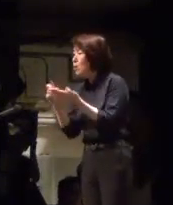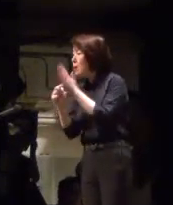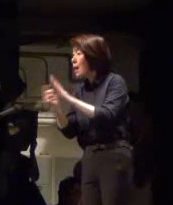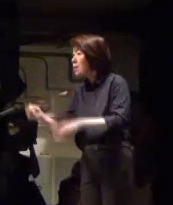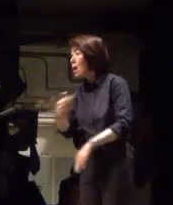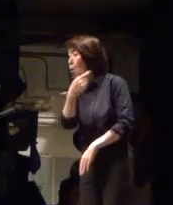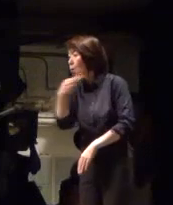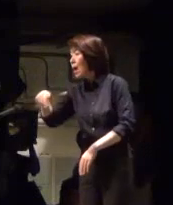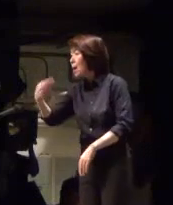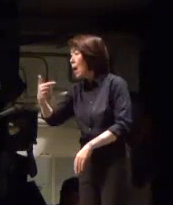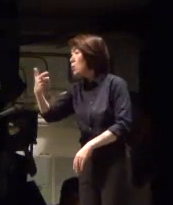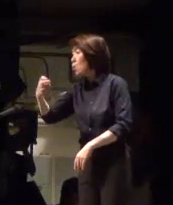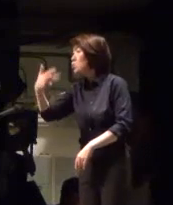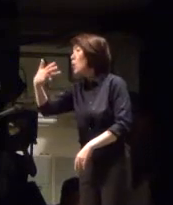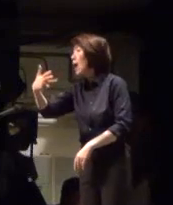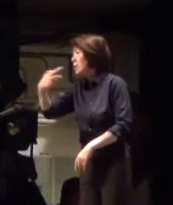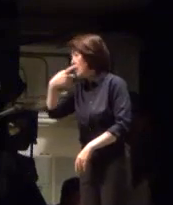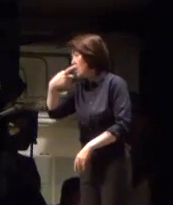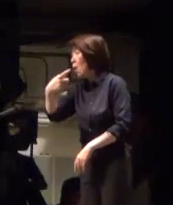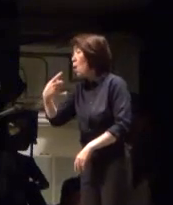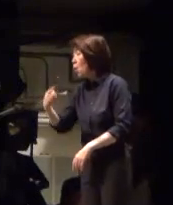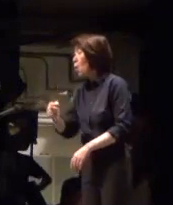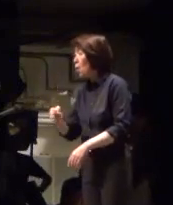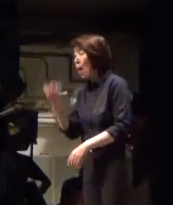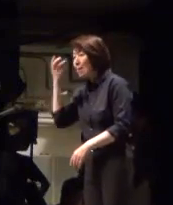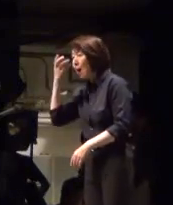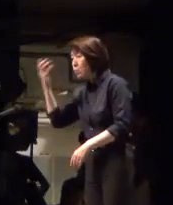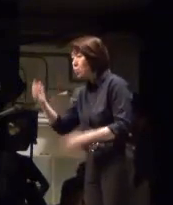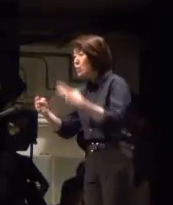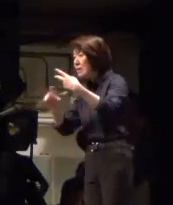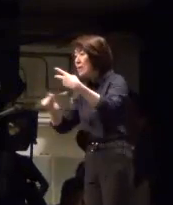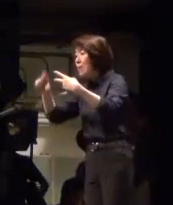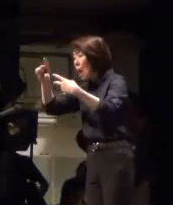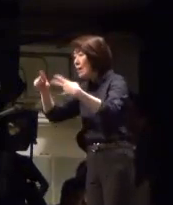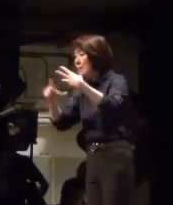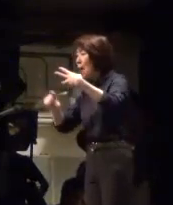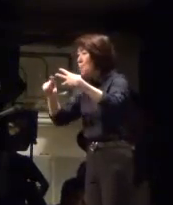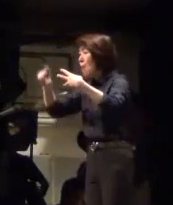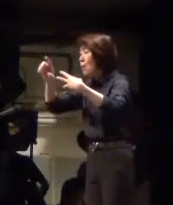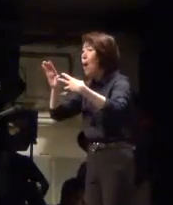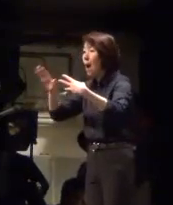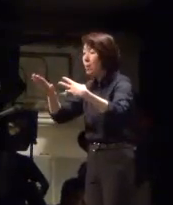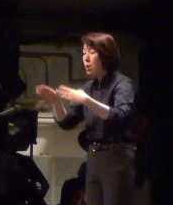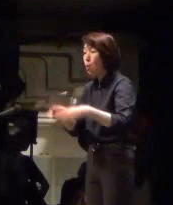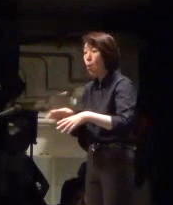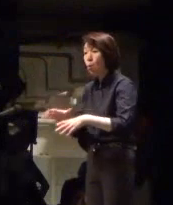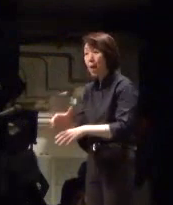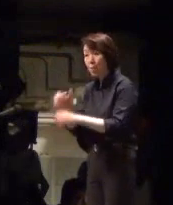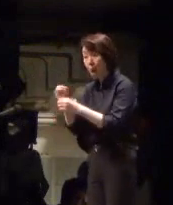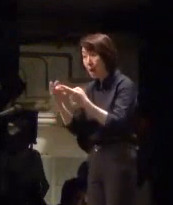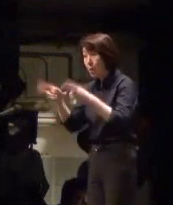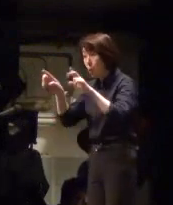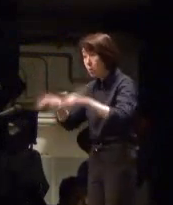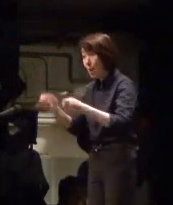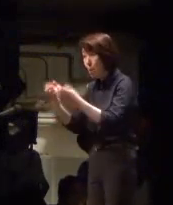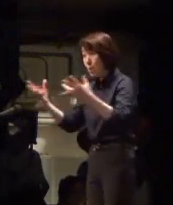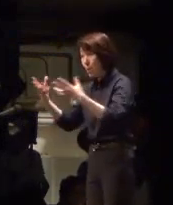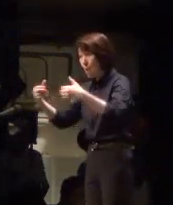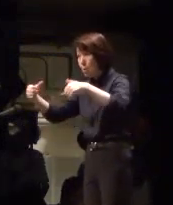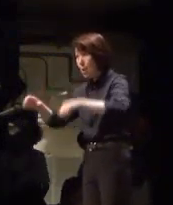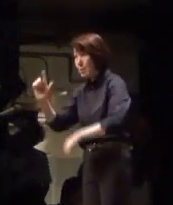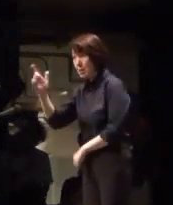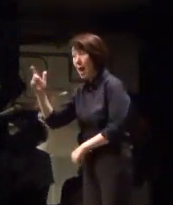この168です。多分これの2倍か3倍だと私は思います。つまり広島原爆がまき散らした放射能